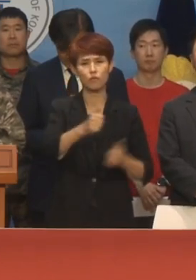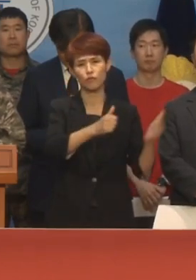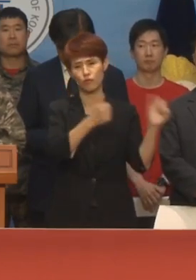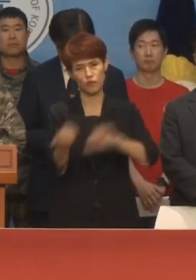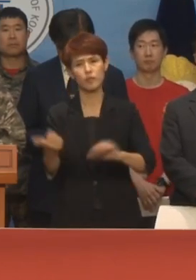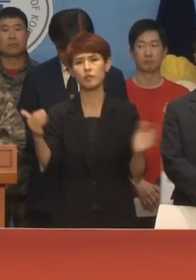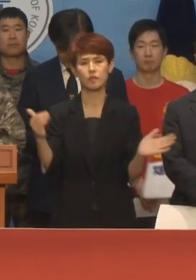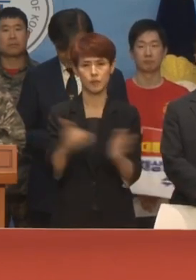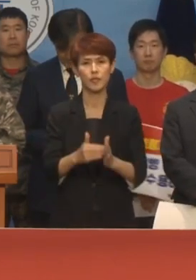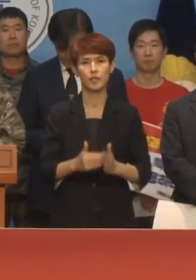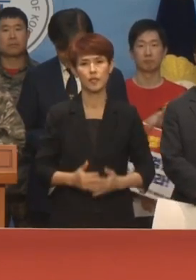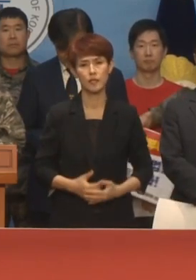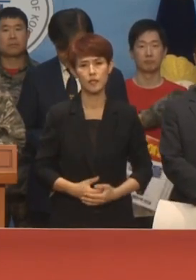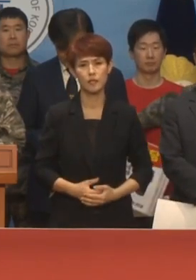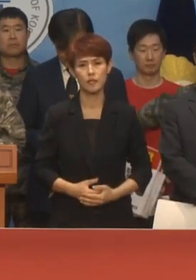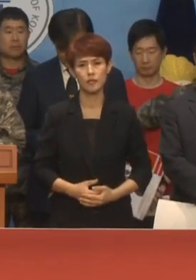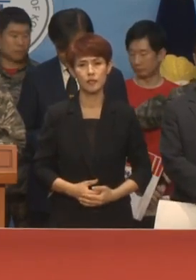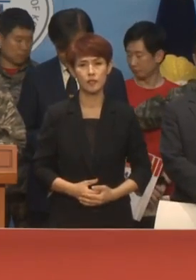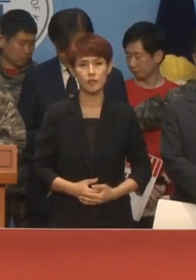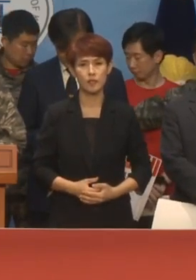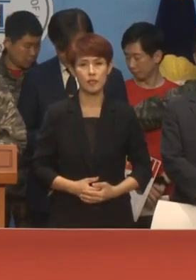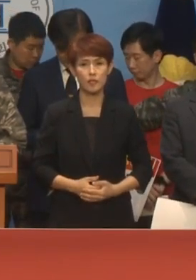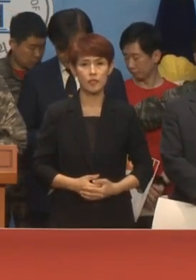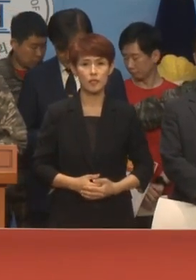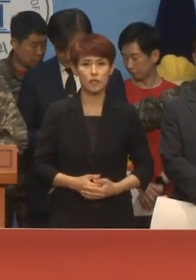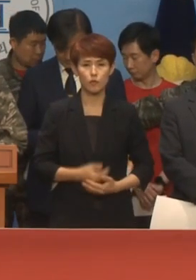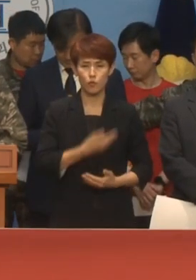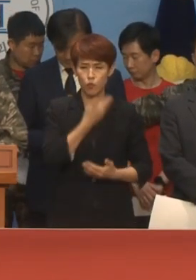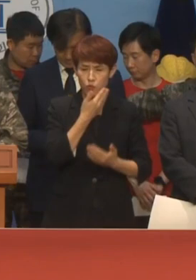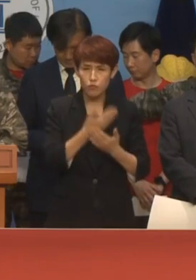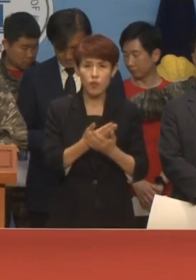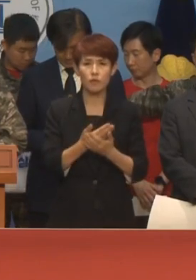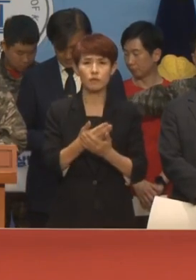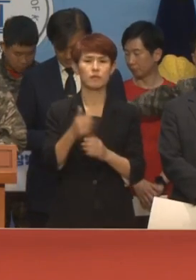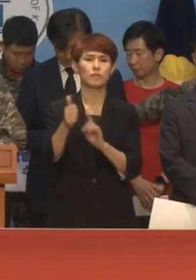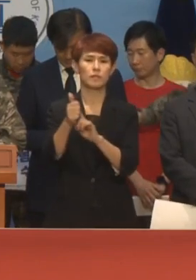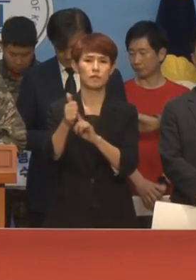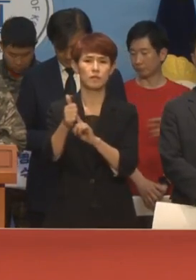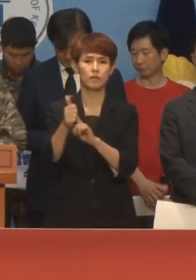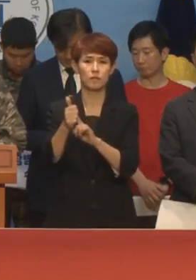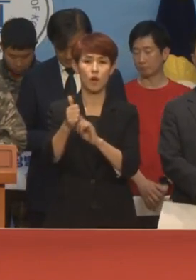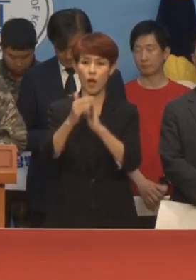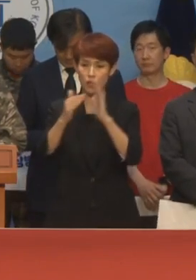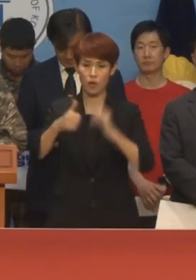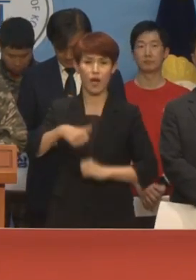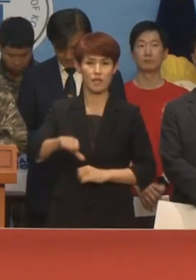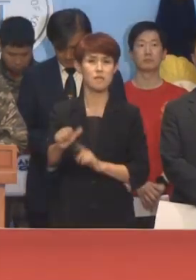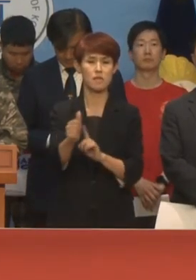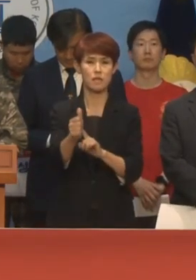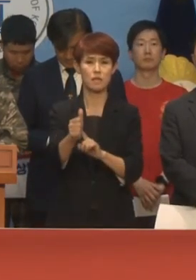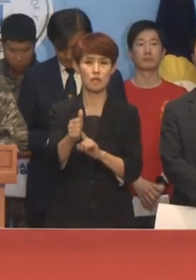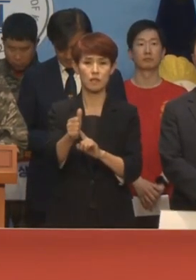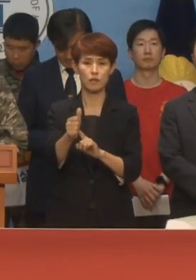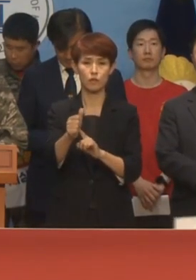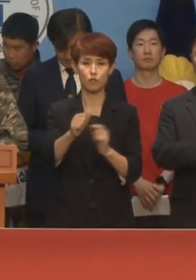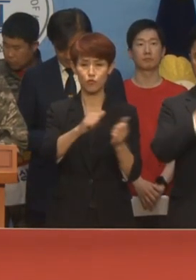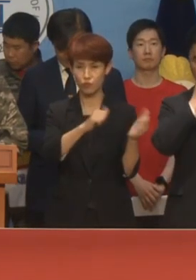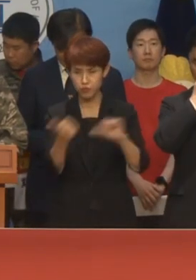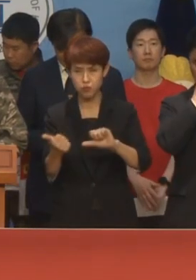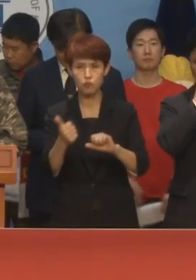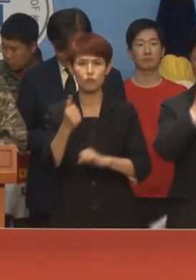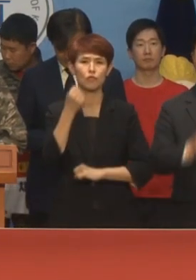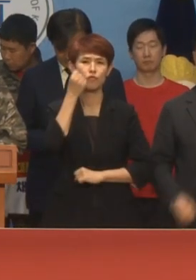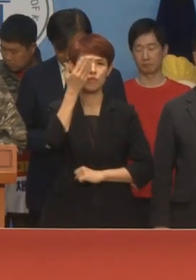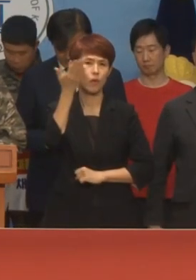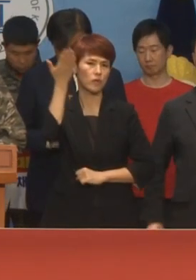곁을 떠났습니다. 한 가정의 소중한 아들이 세상을 떠난 지 정확히 9개월이